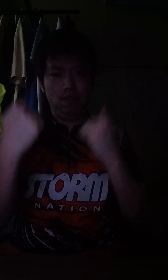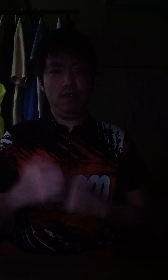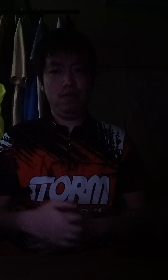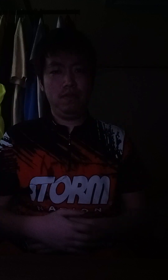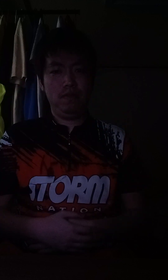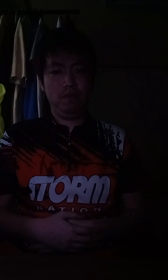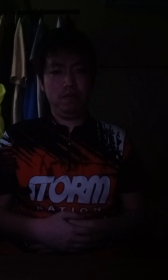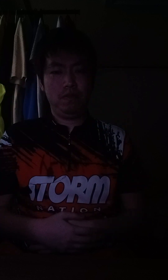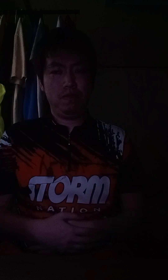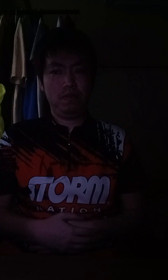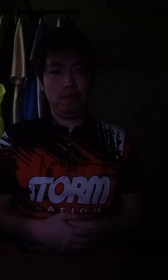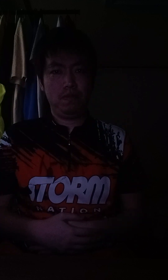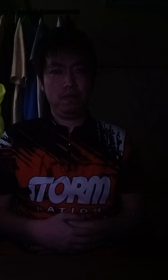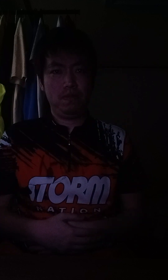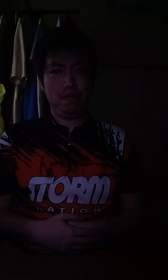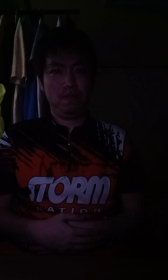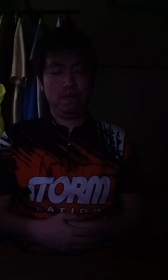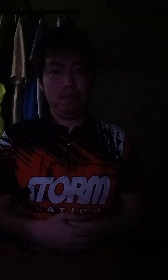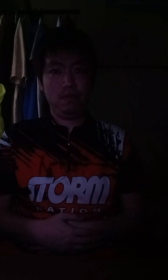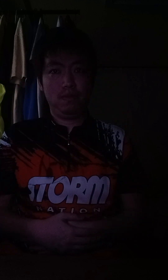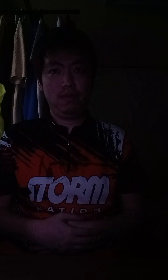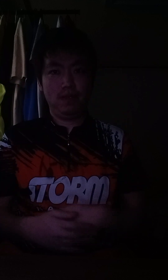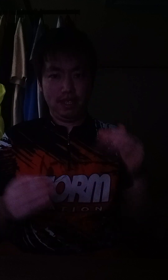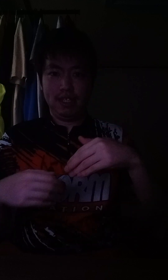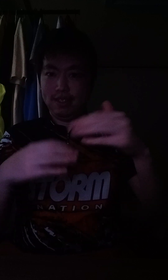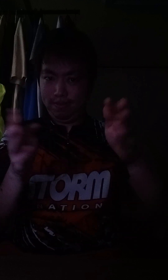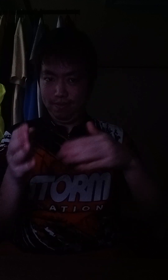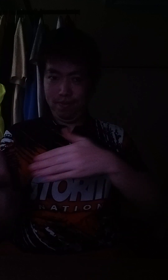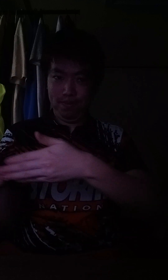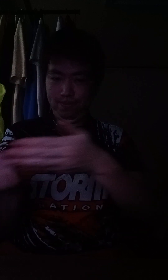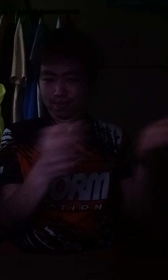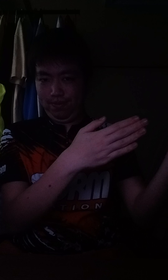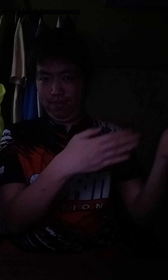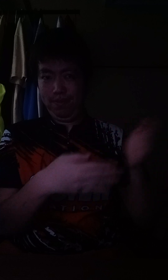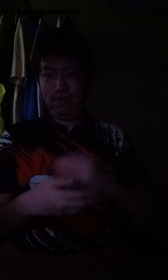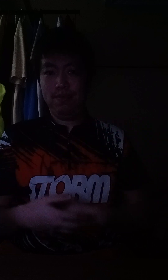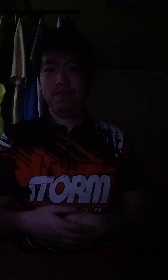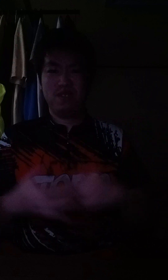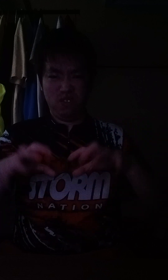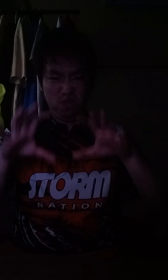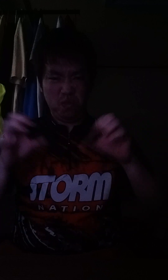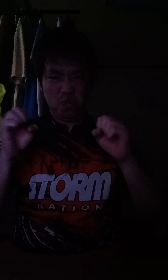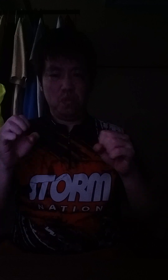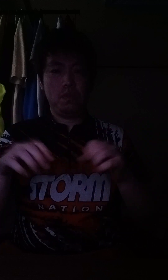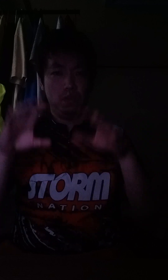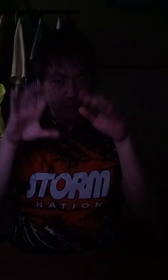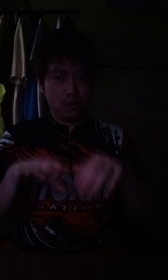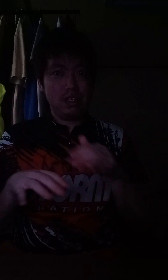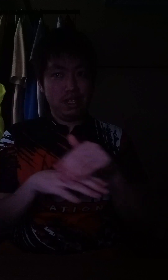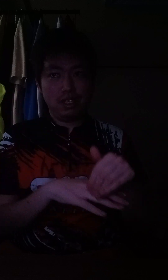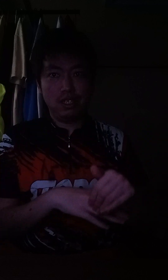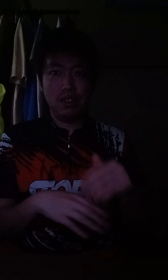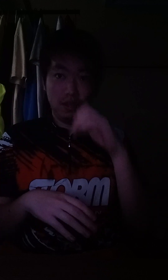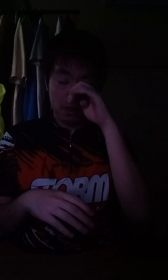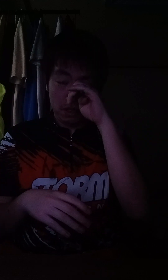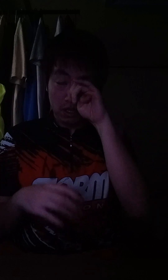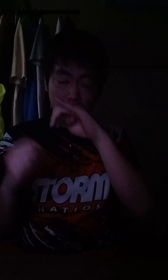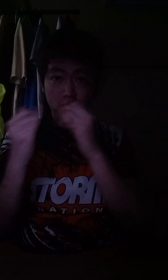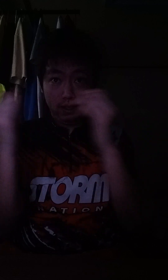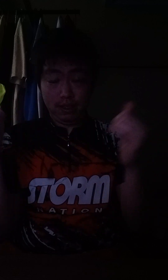네. 가자. 가자. 무거운 마음도 잠시. 엄마 아빠는 병원 생활을